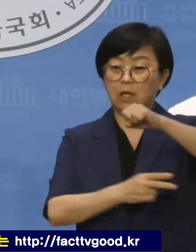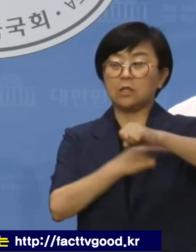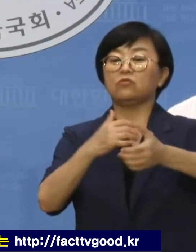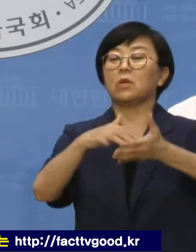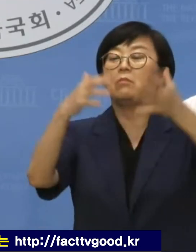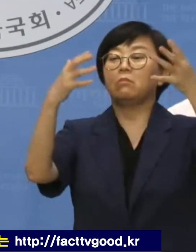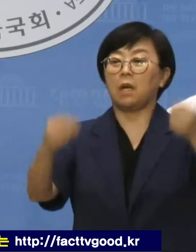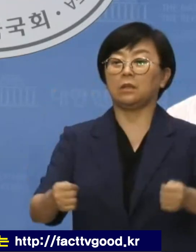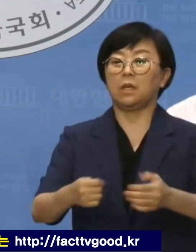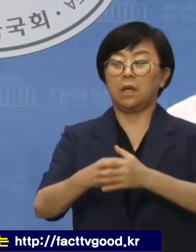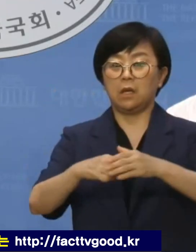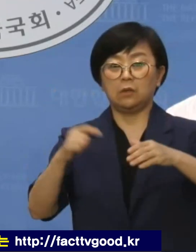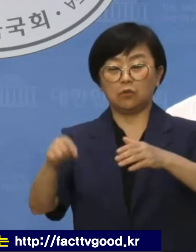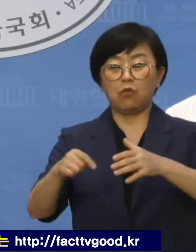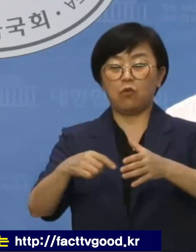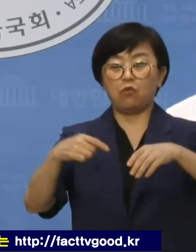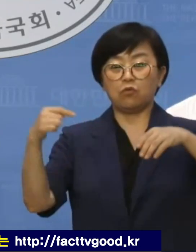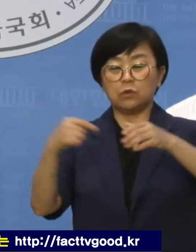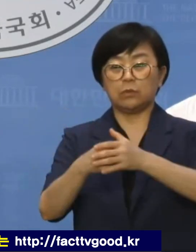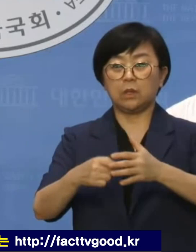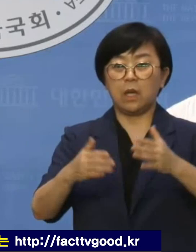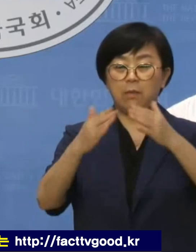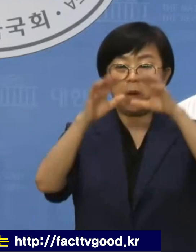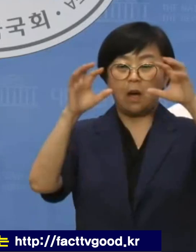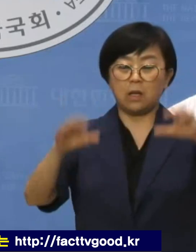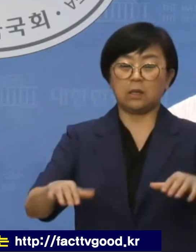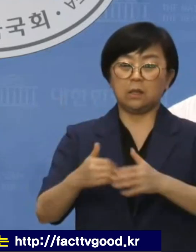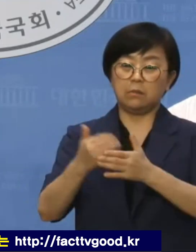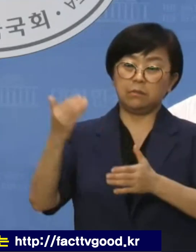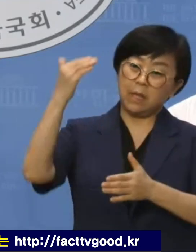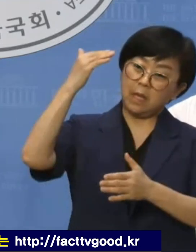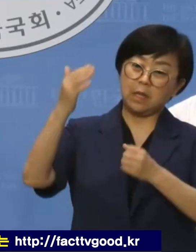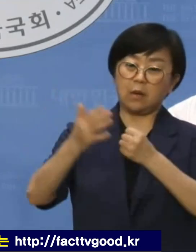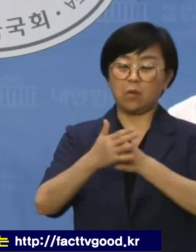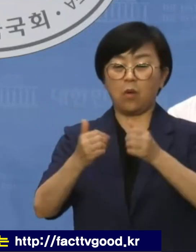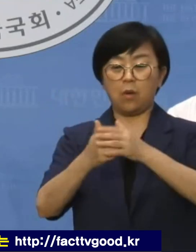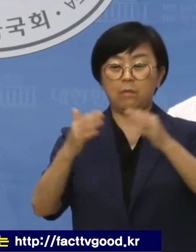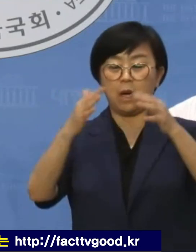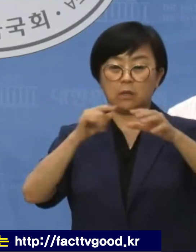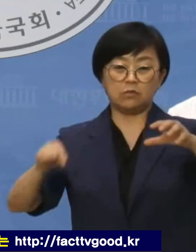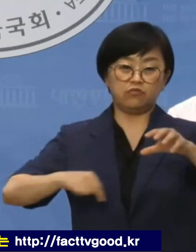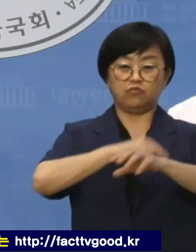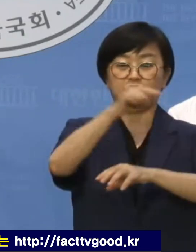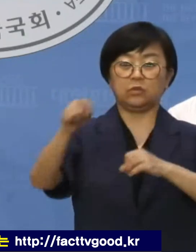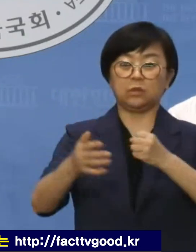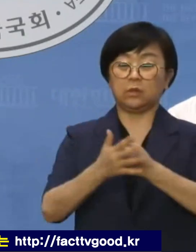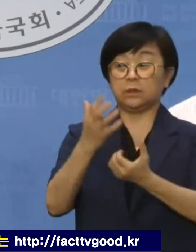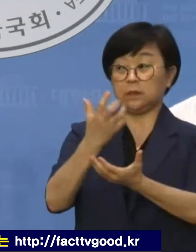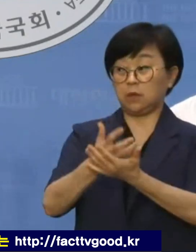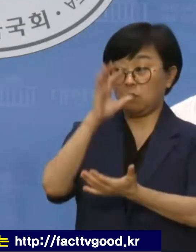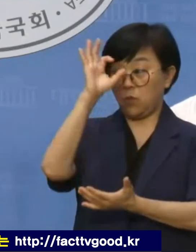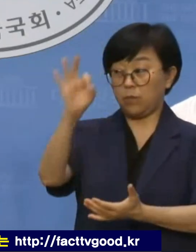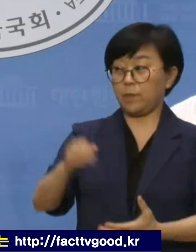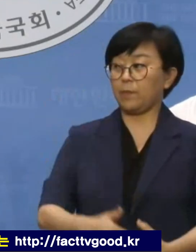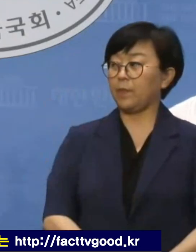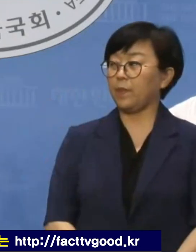어마어마합니다. 거대한 구조물들이 마을의 경관을 해치고 마을 뒤를 훑고 지나갑니다. 나눠드린 자료에 보시면